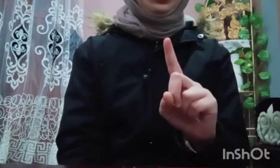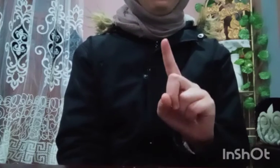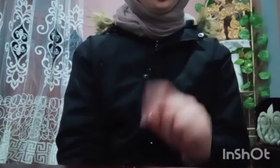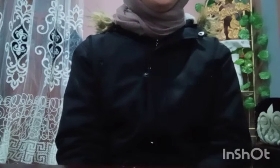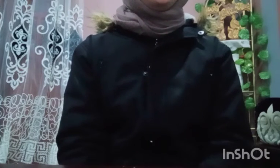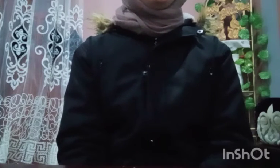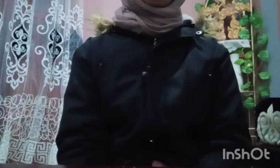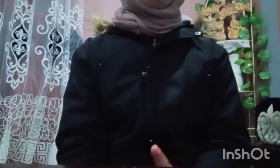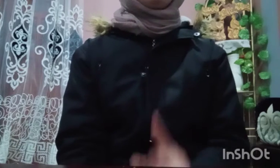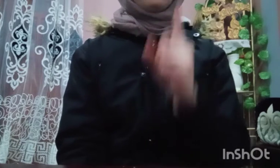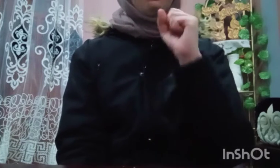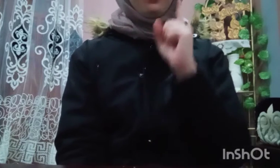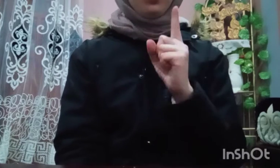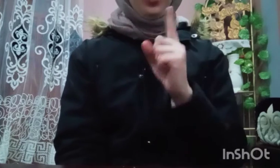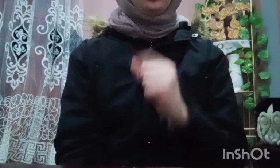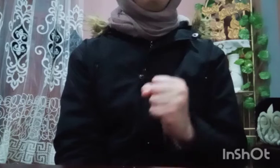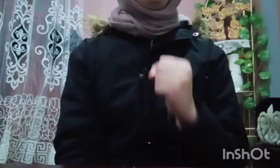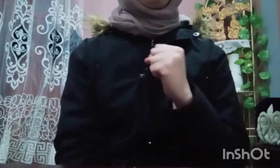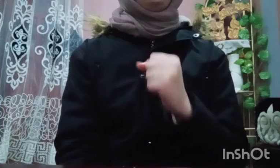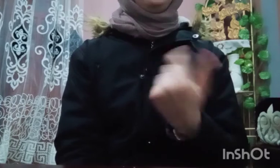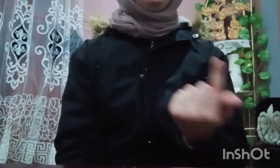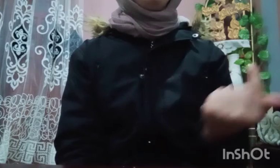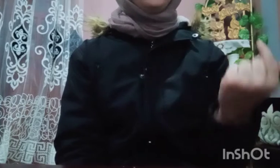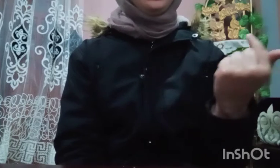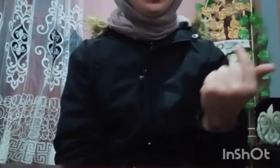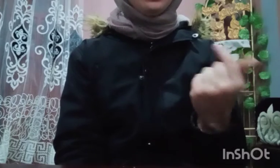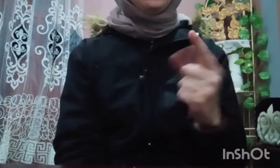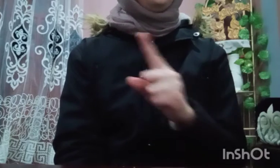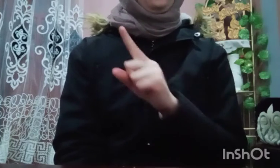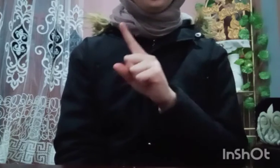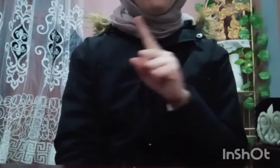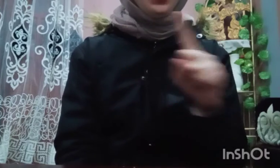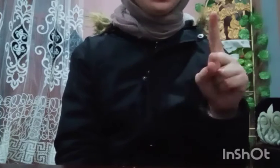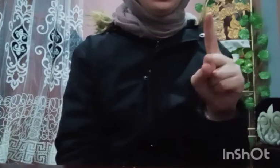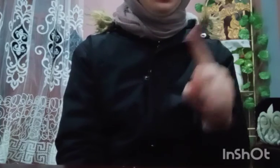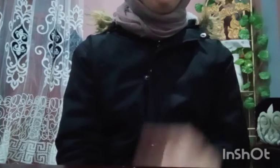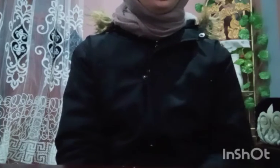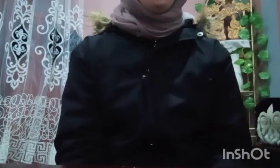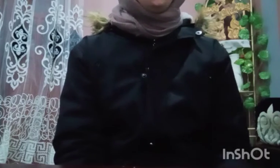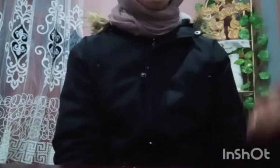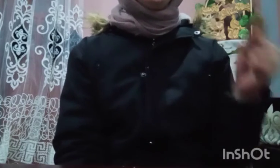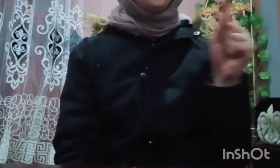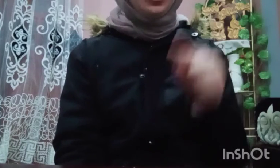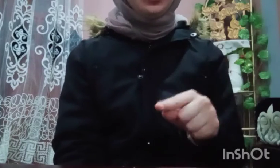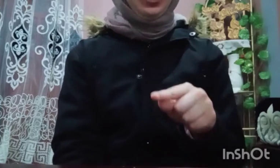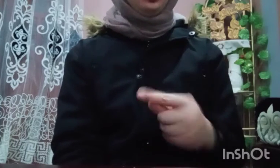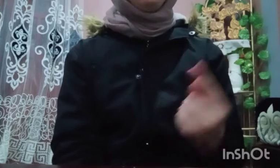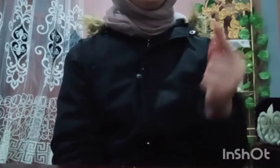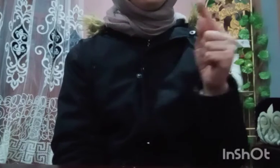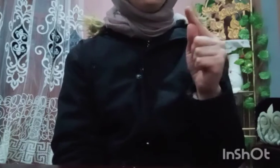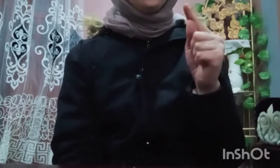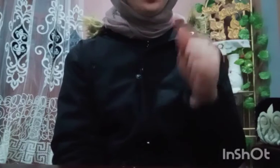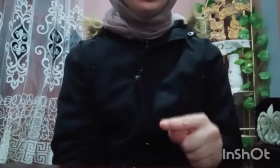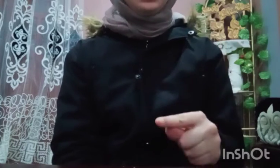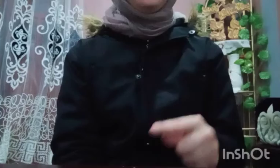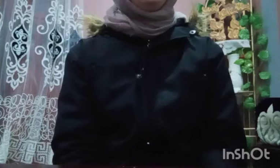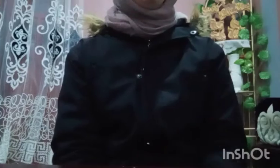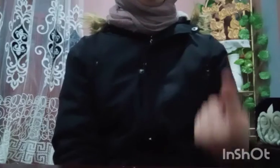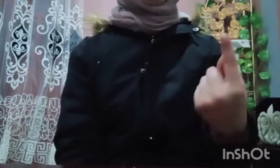لهمش، انا سمعت ربي سبحانه بلي يقول لي ان الله ليضيع اجر من احسن عمله، وتوكلت عليه وتوكلت عليه